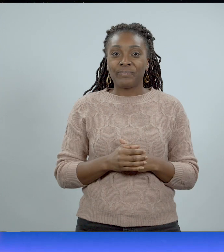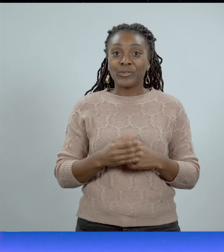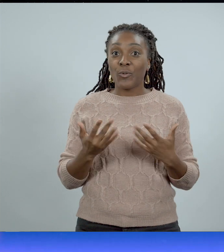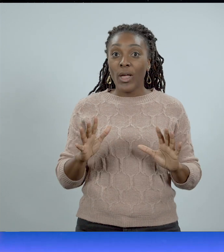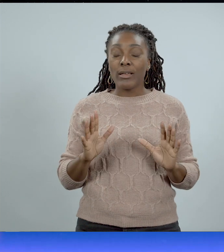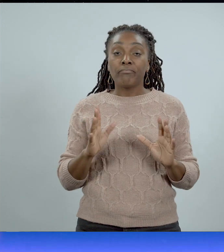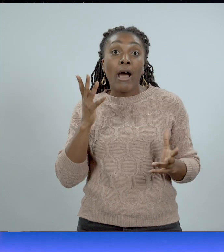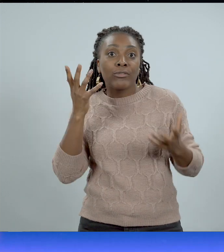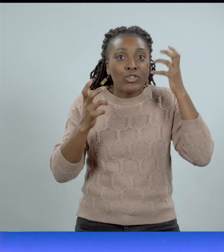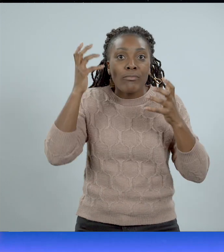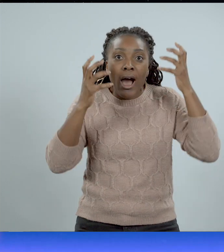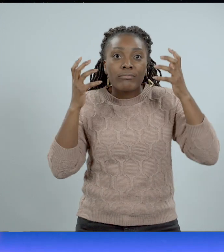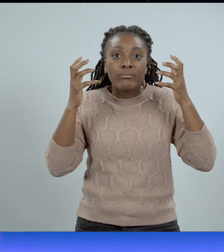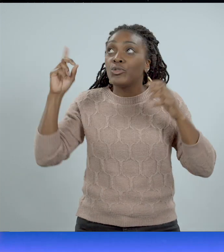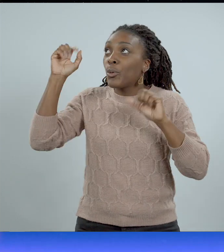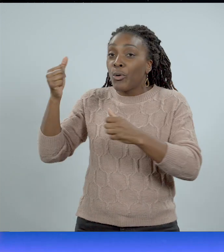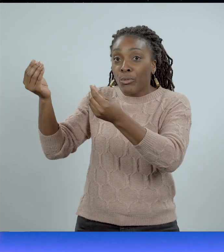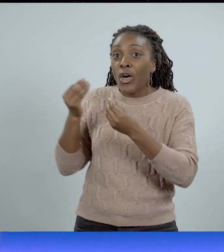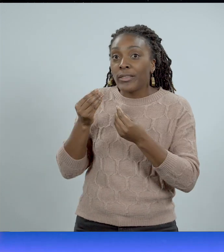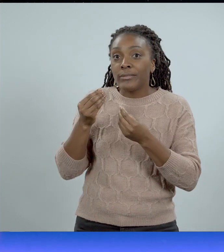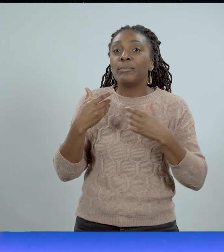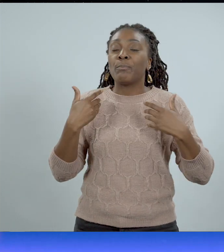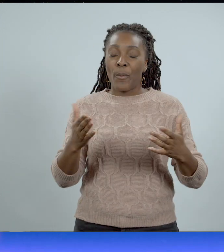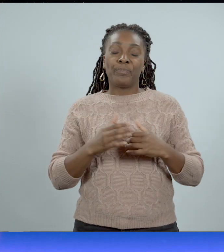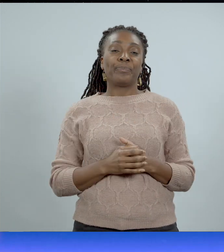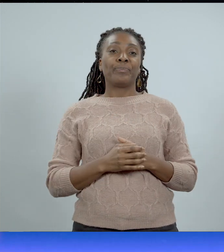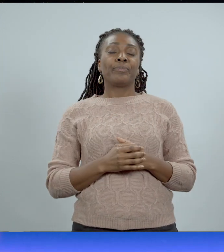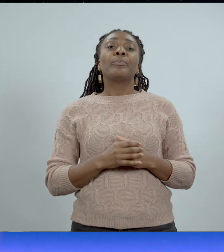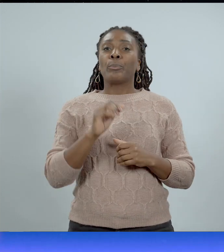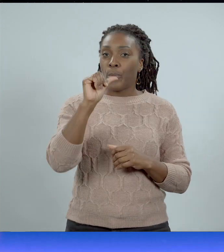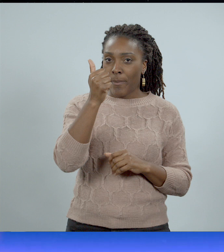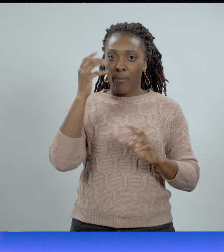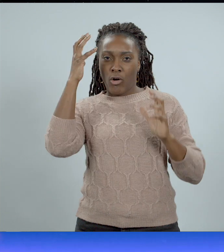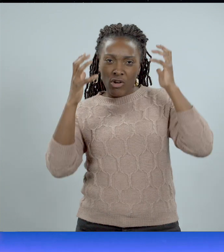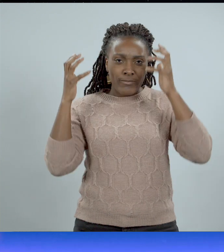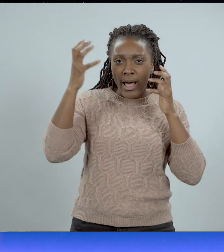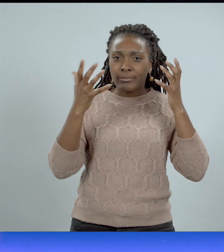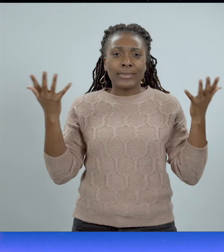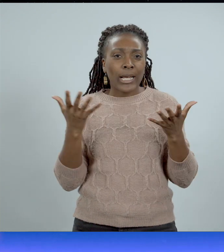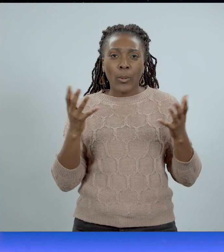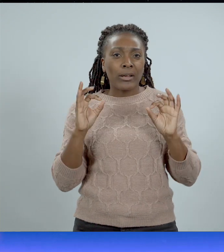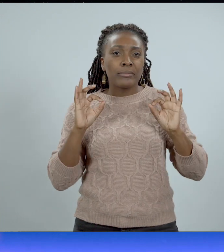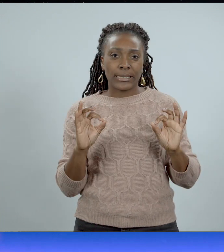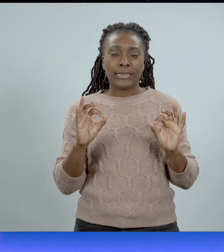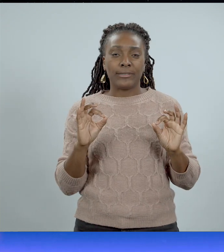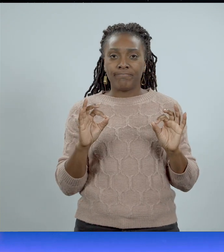sujet-là. Donc, est-ce qu'un cauchemar peut venir de Dieu? On va bien définir ce que c'est qu'un cauchemar déjà, parce